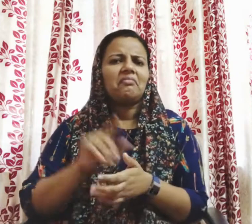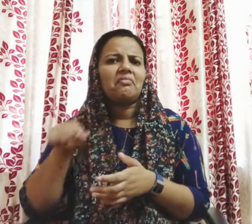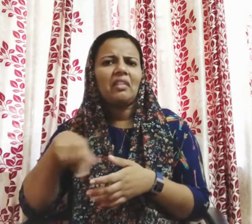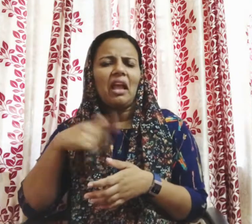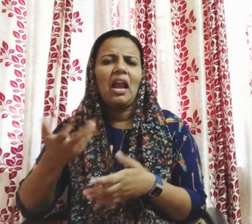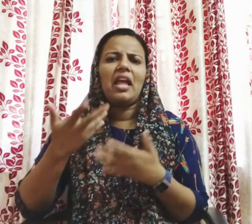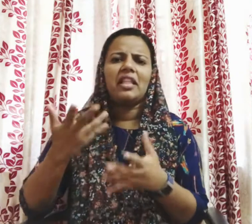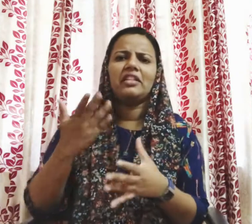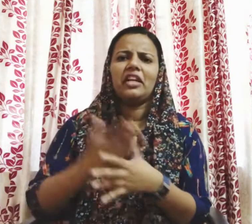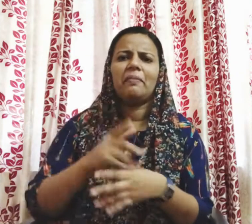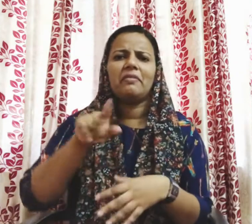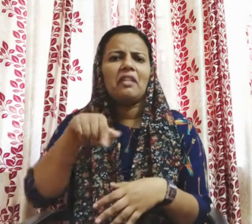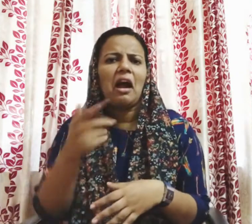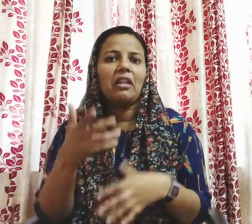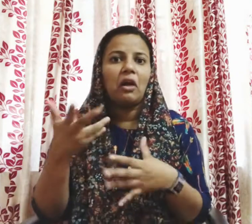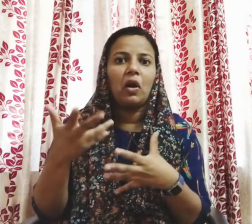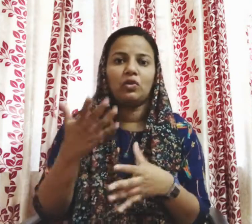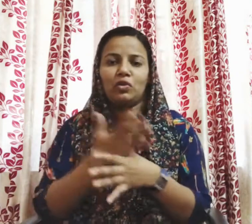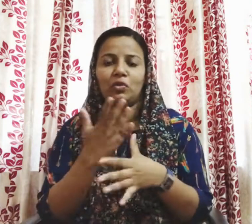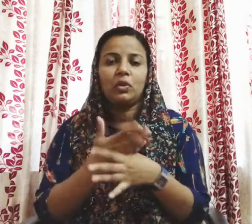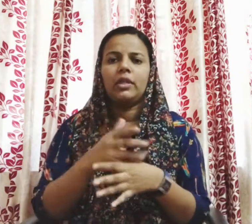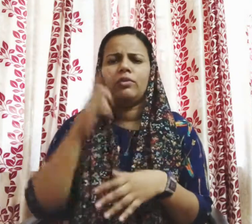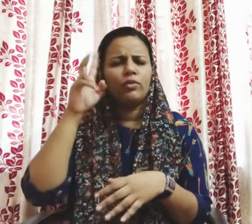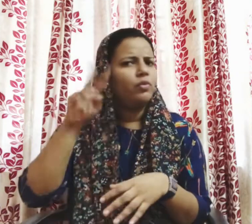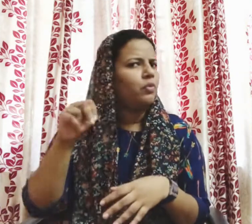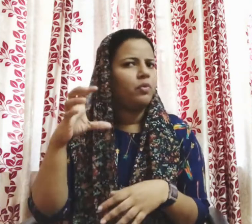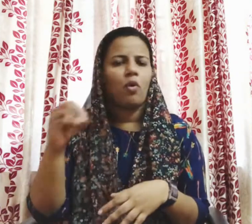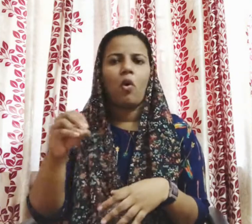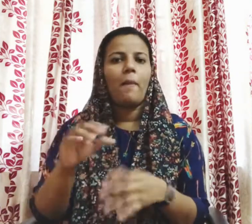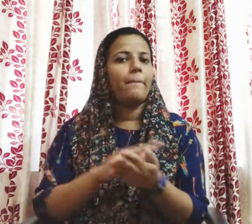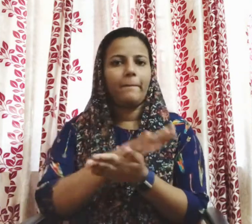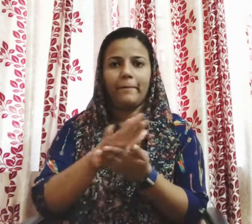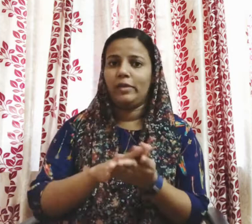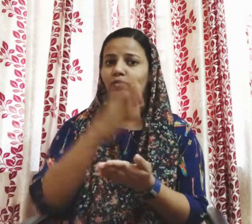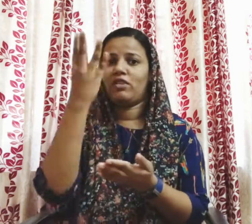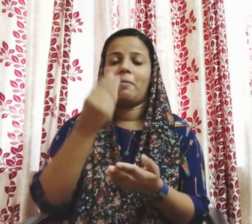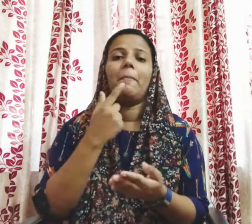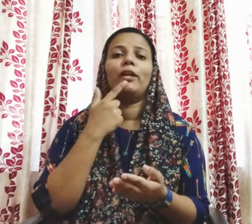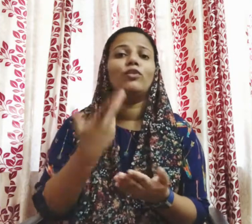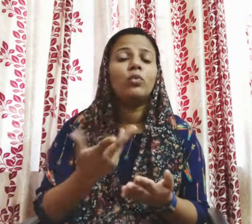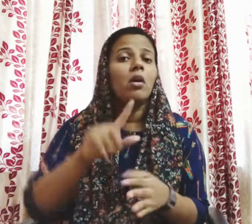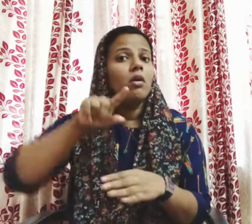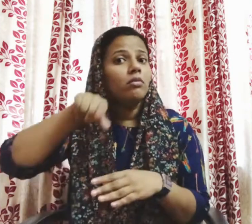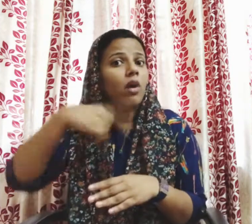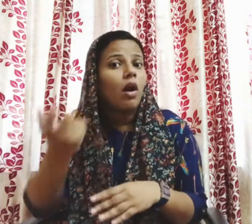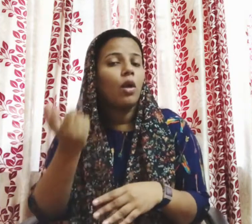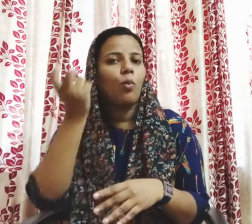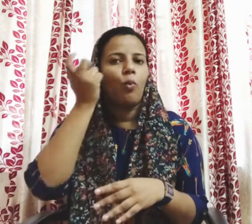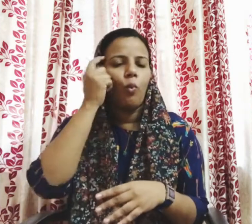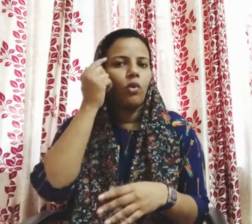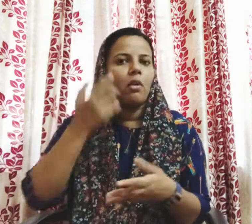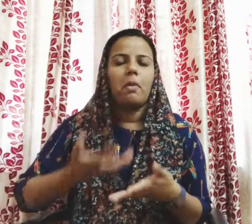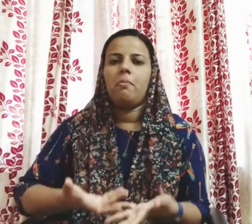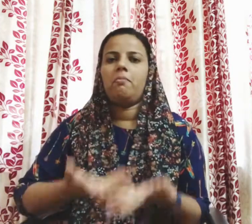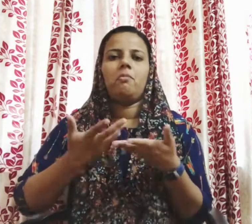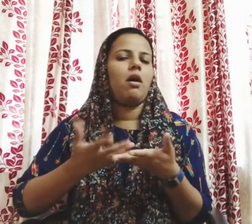നാളെ എന്തായിത്തീരും, നാളെ എങ്ങനെ ആയിത്തീരും, നാളെ എന്താ ചെയ്യേണ്ടത്? നോ, കർത്താവിൻ്റെ ആത്മാവ് നമ്മളോട് പറഞ്ഞിട്ടുണ്ട്, നാളെയെക്കുറിച്ച് നിങ്ങൾ